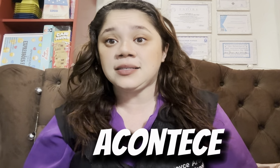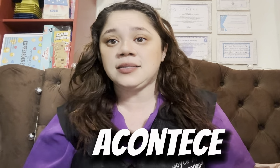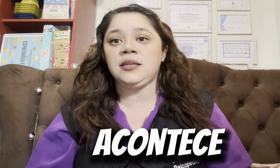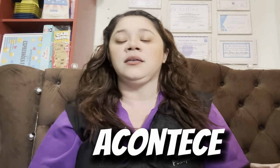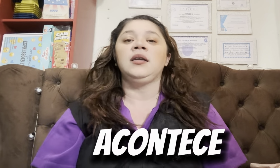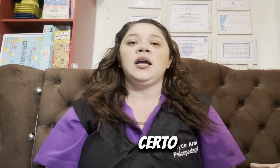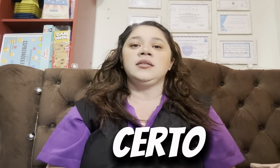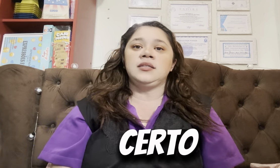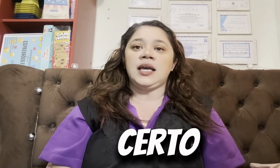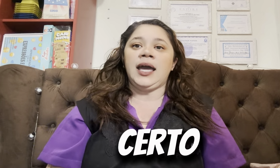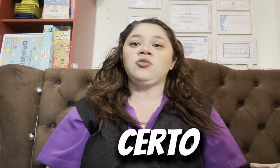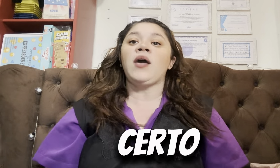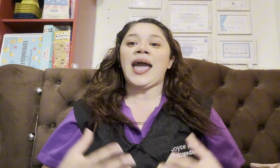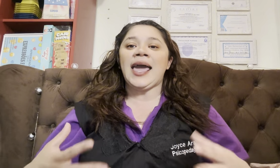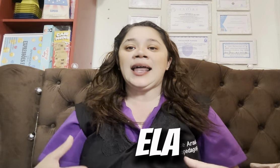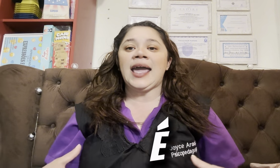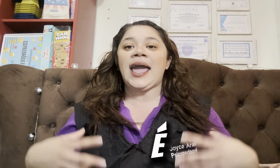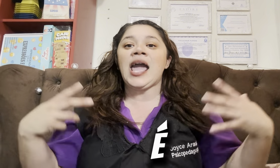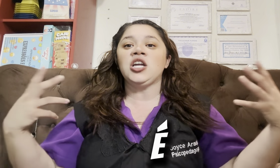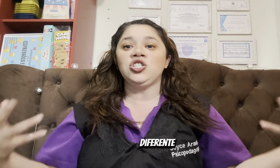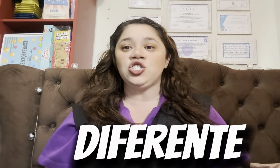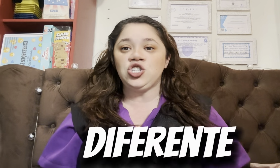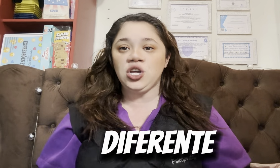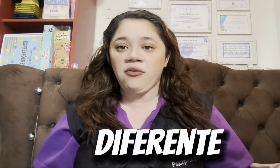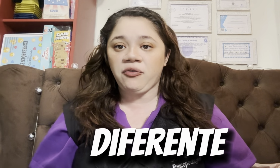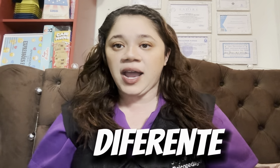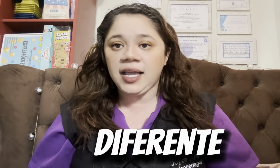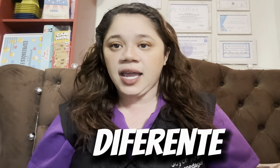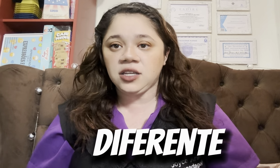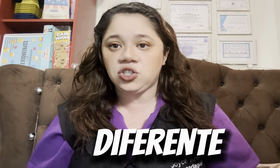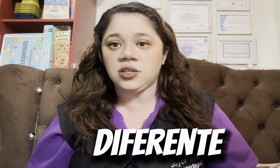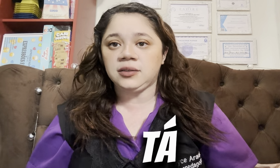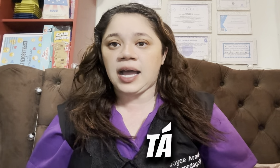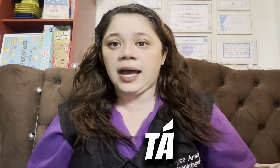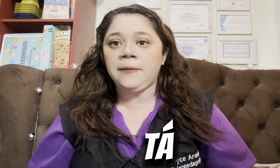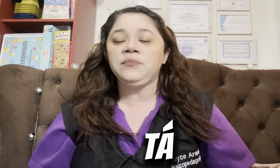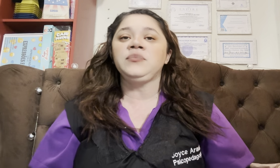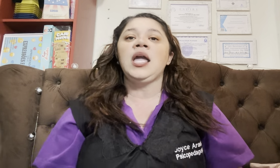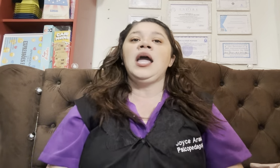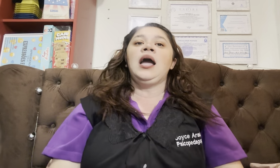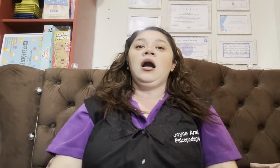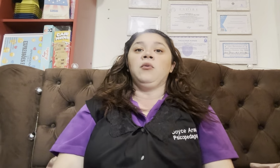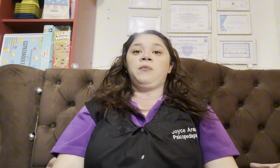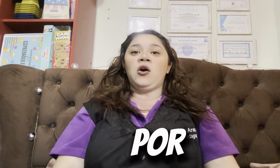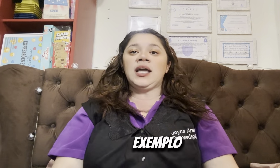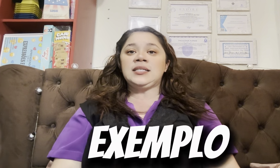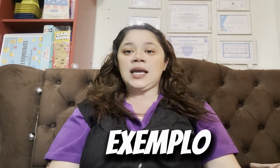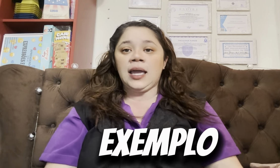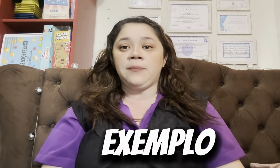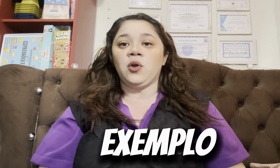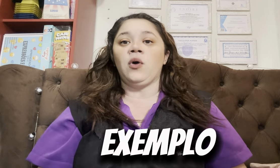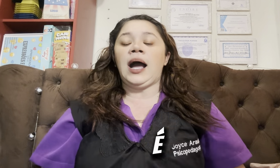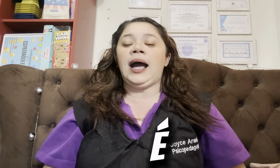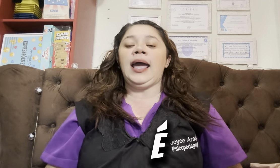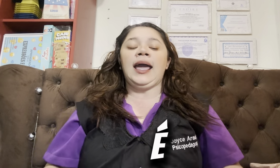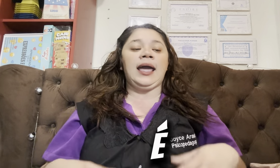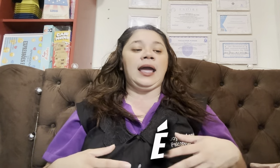acontece, certo? Ela é diferente, tá? Por exemplo,